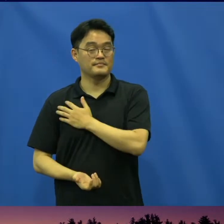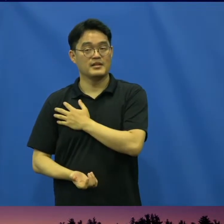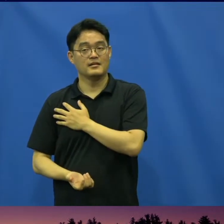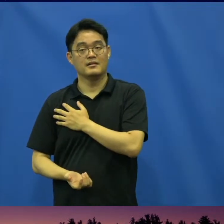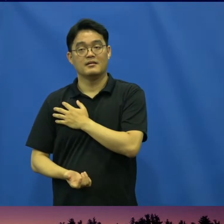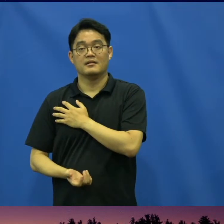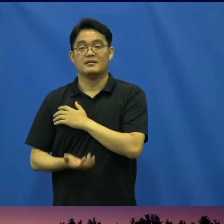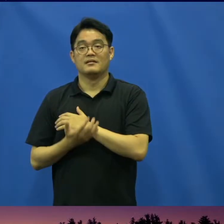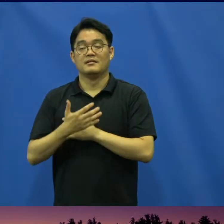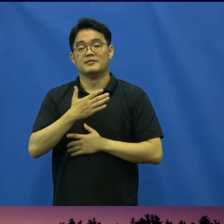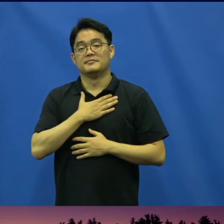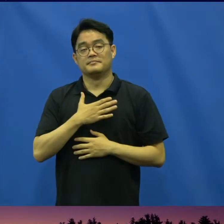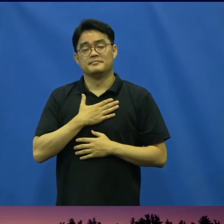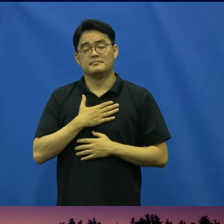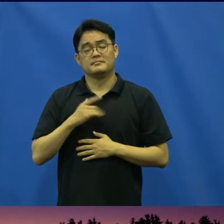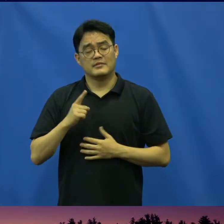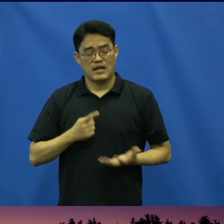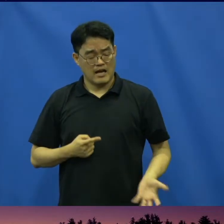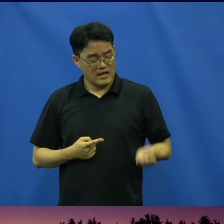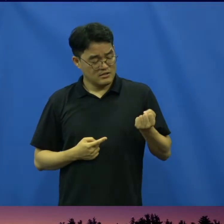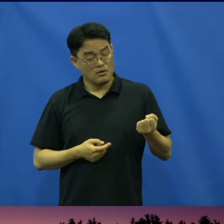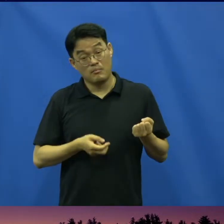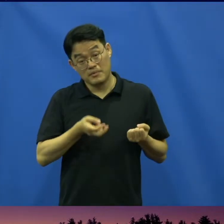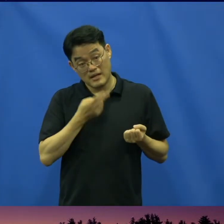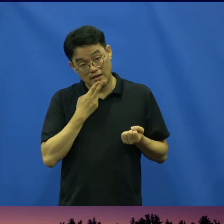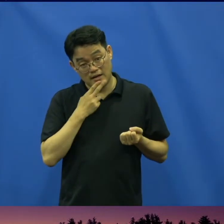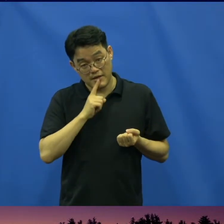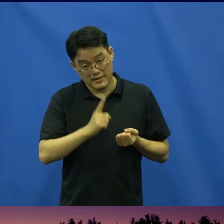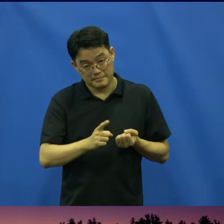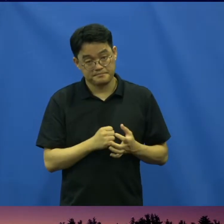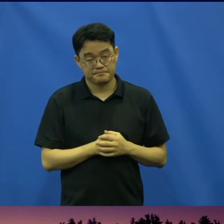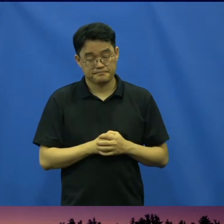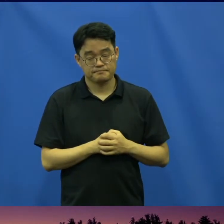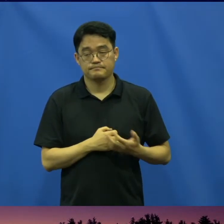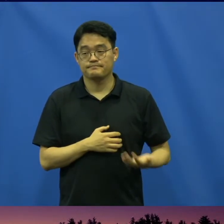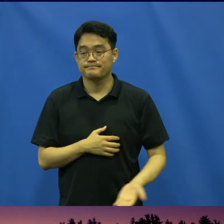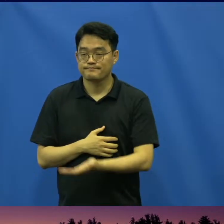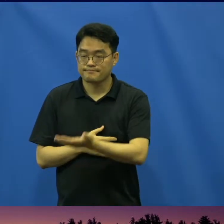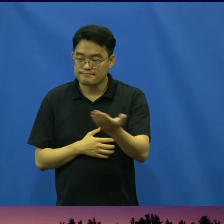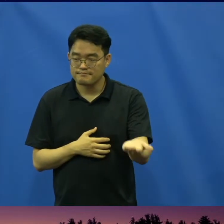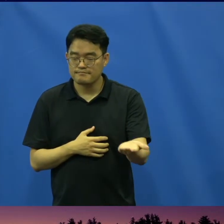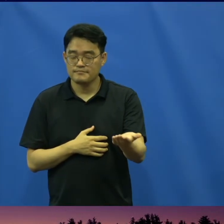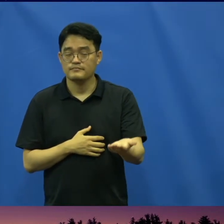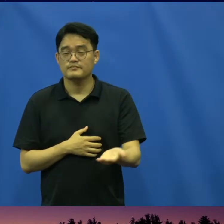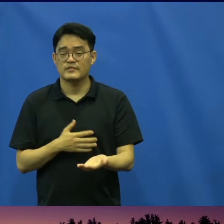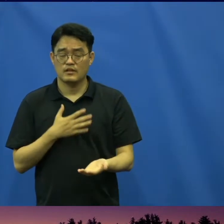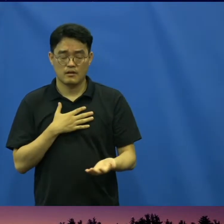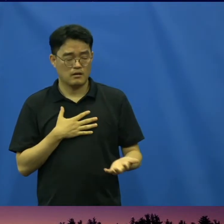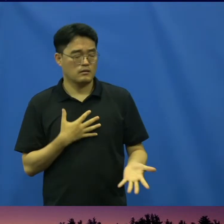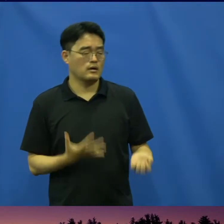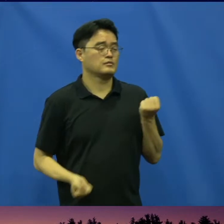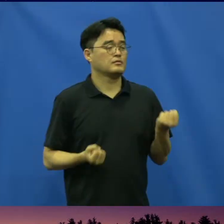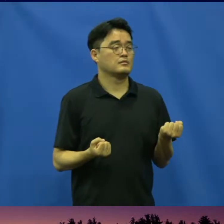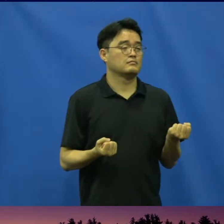나는 아무것도 없다. 아니에요. 자세히 보세요. 여러분들의 존재 자체가 복덩어리예요.